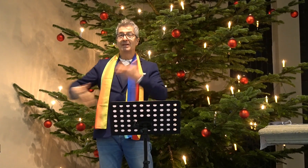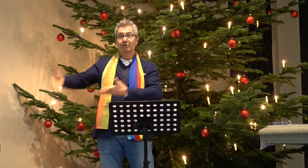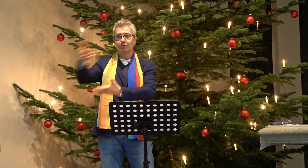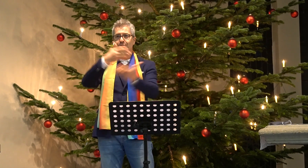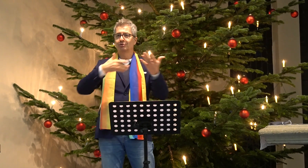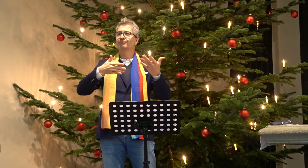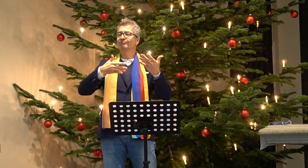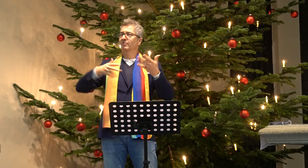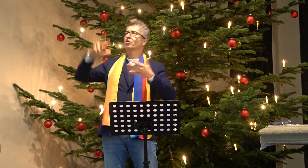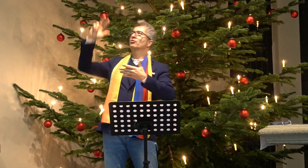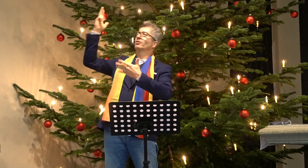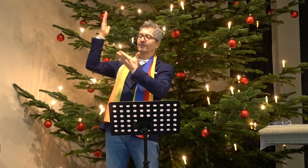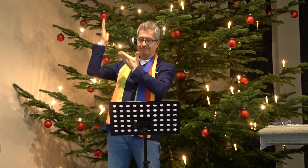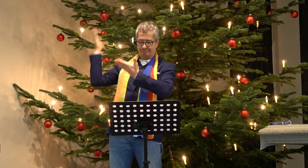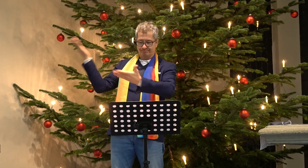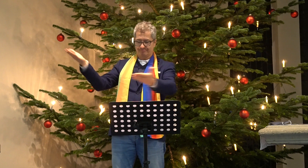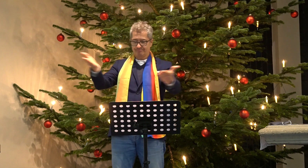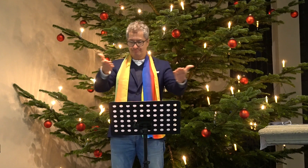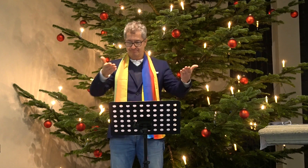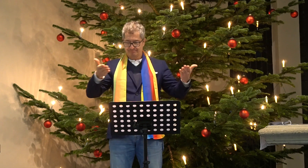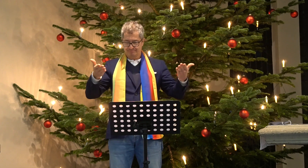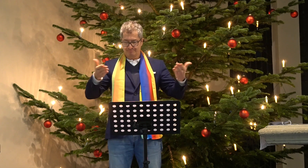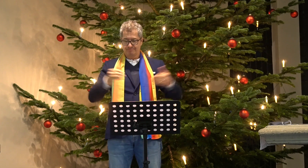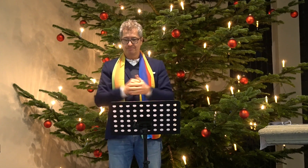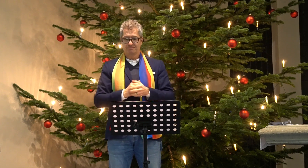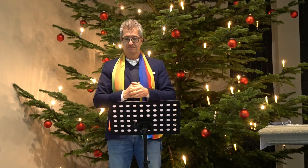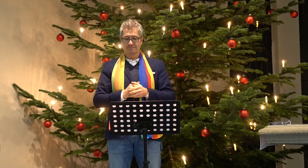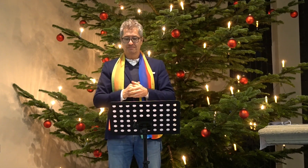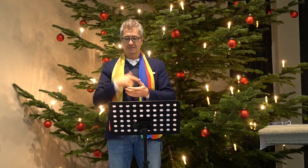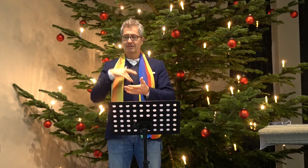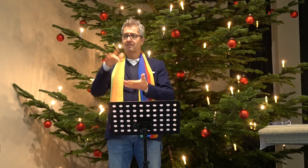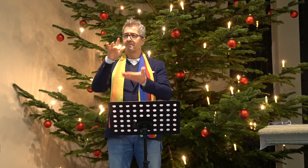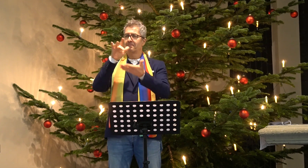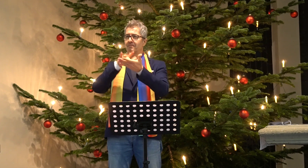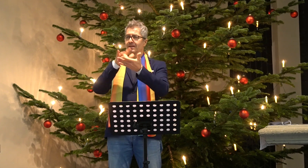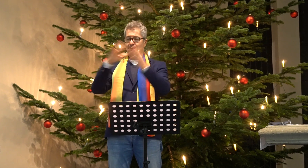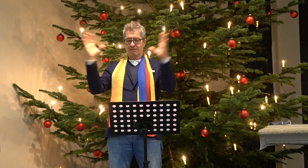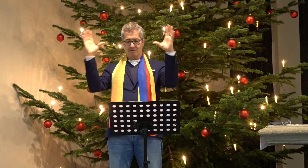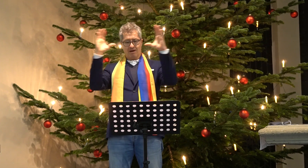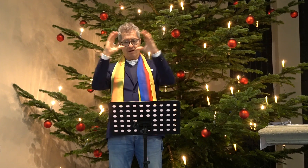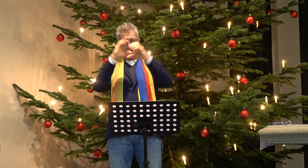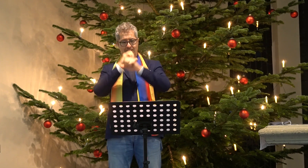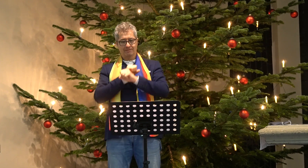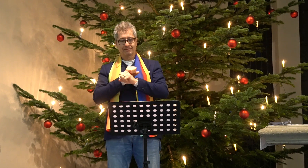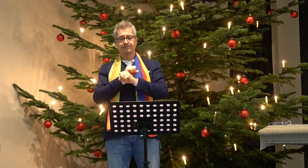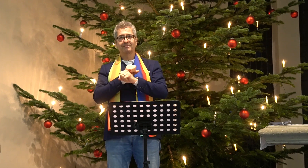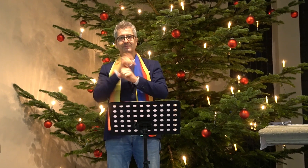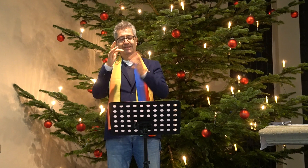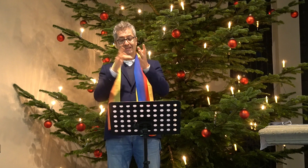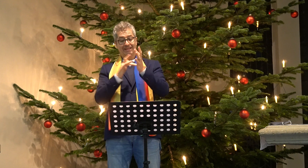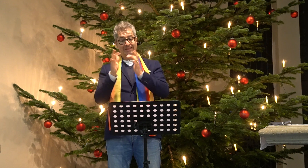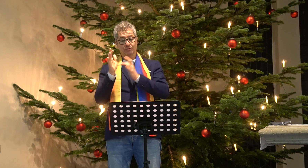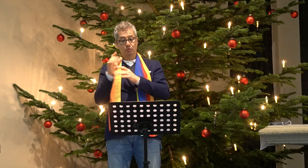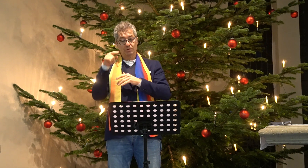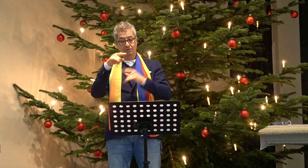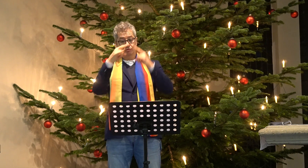Gott wird Mensch. Mitten in der dunklen Nacht ist Jesus